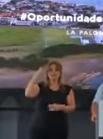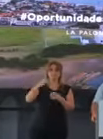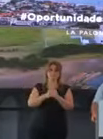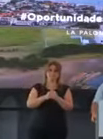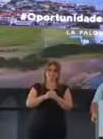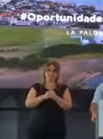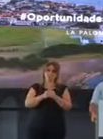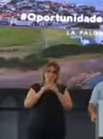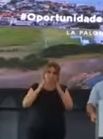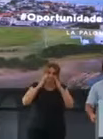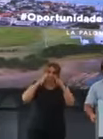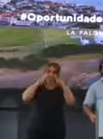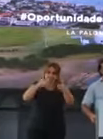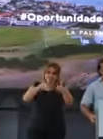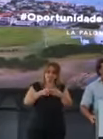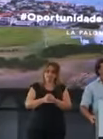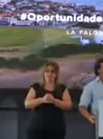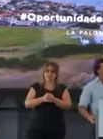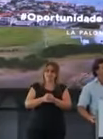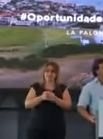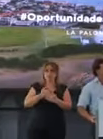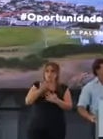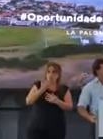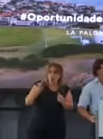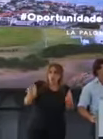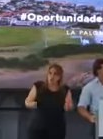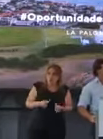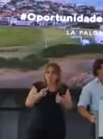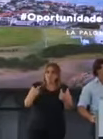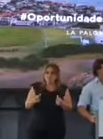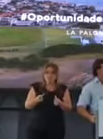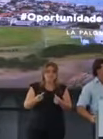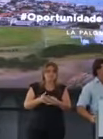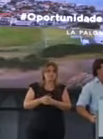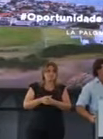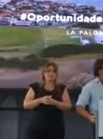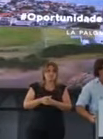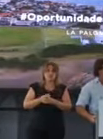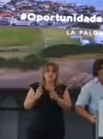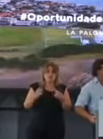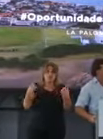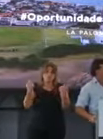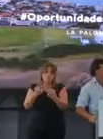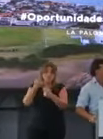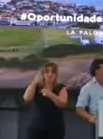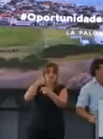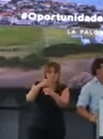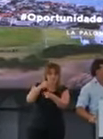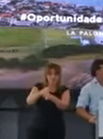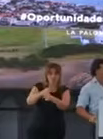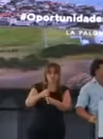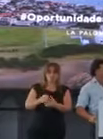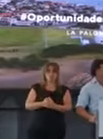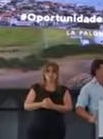dedicarme, de alguna manera trasladar que nuestro trabajo